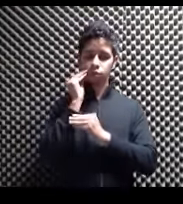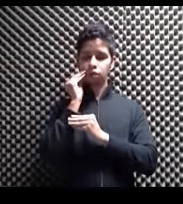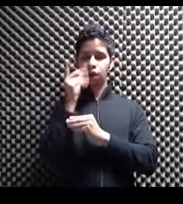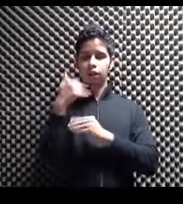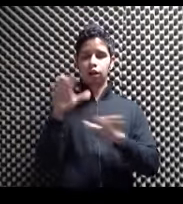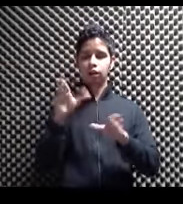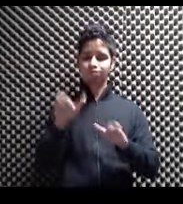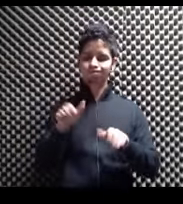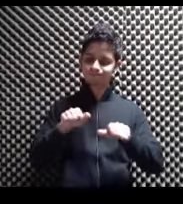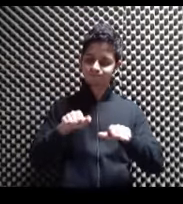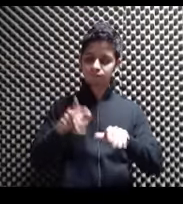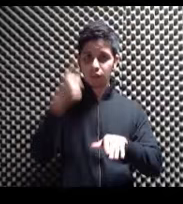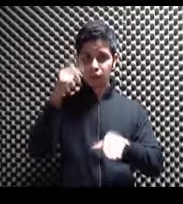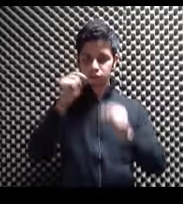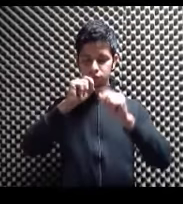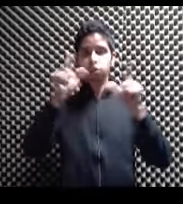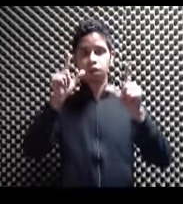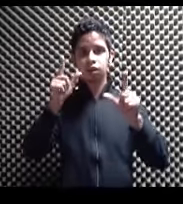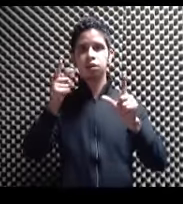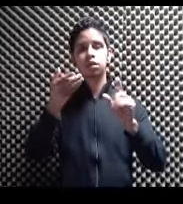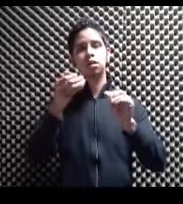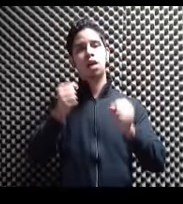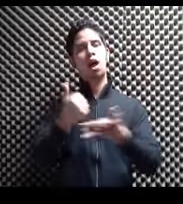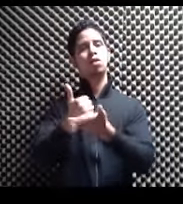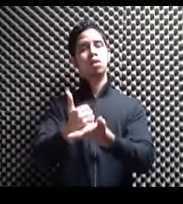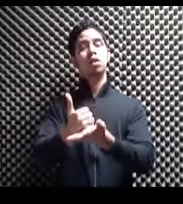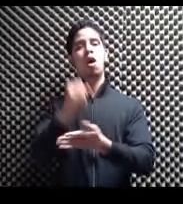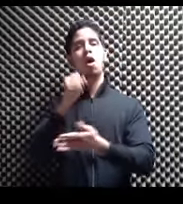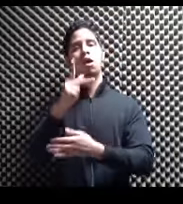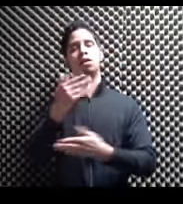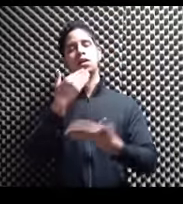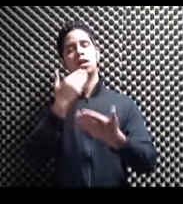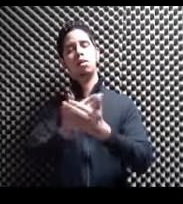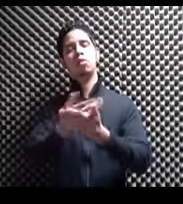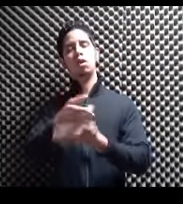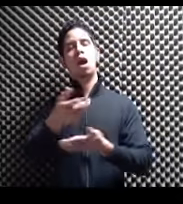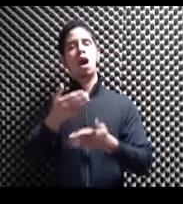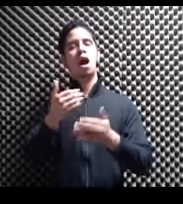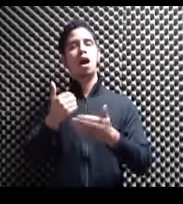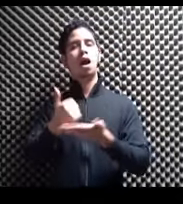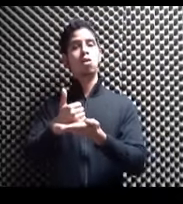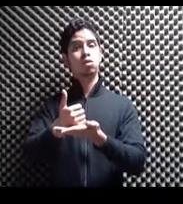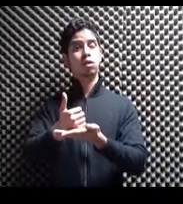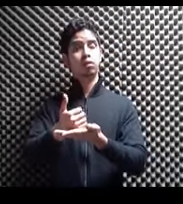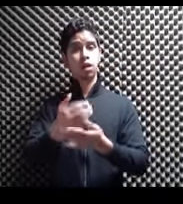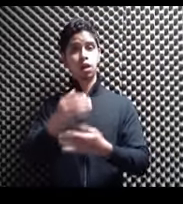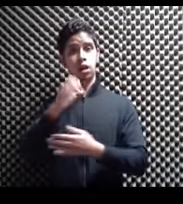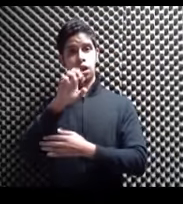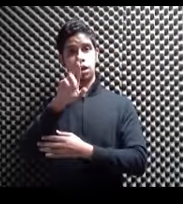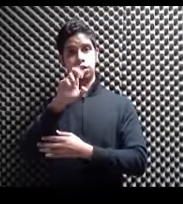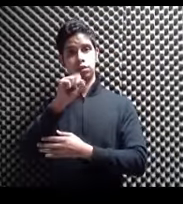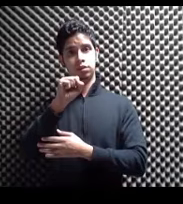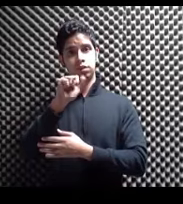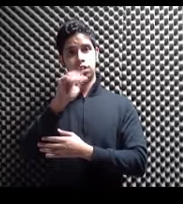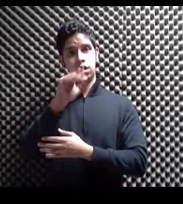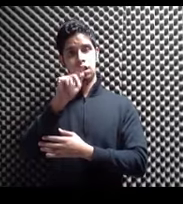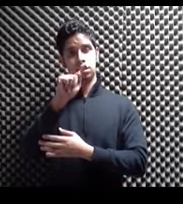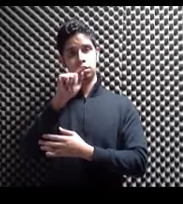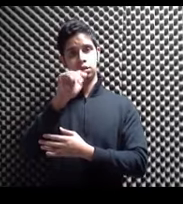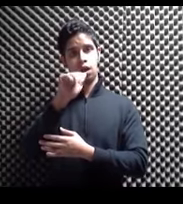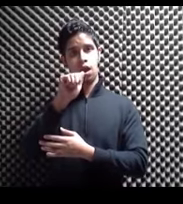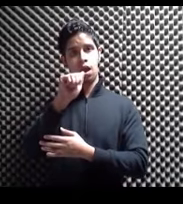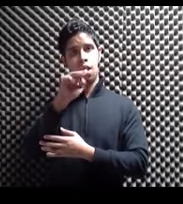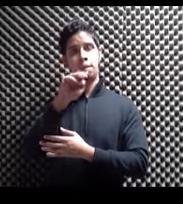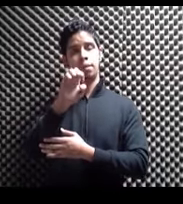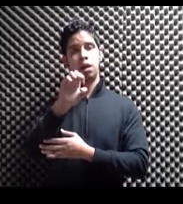que no para nuestro número. Gracias por ayuda. Rescátame knock.com. Entre ahí que ahí están. Ahí están las 7 camisetas y mira